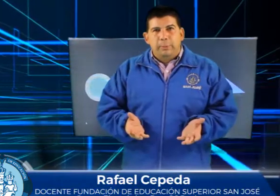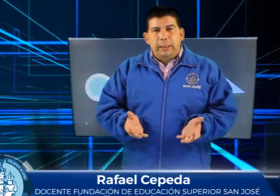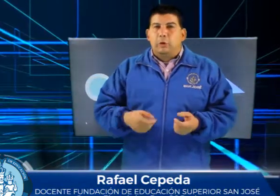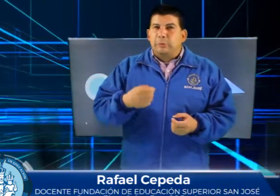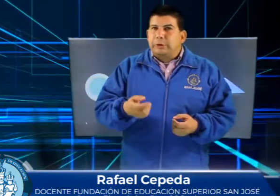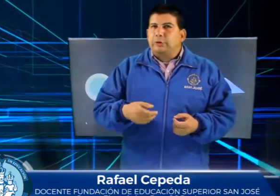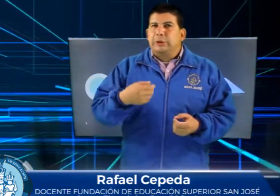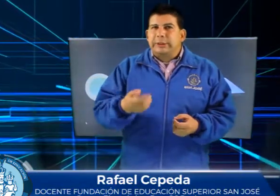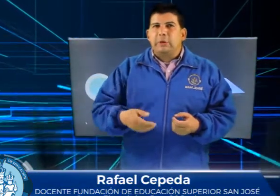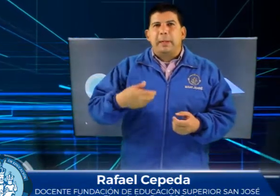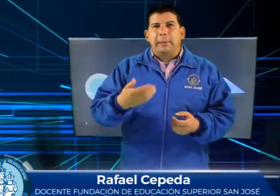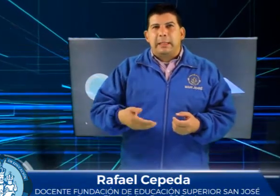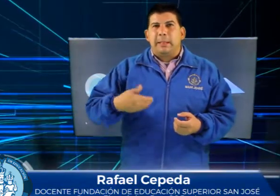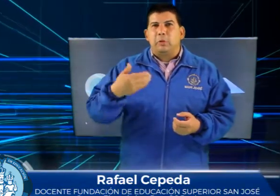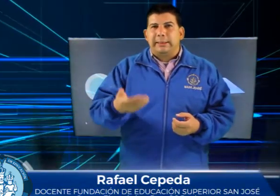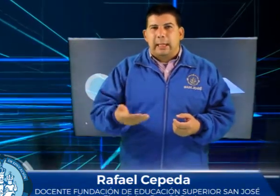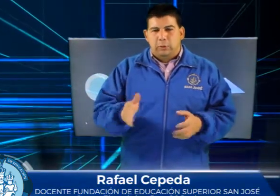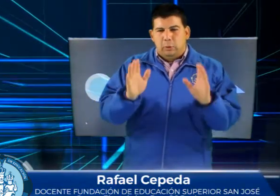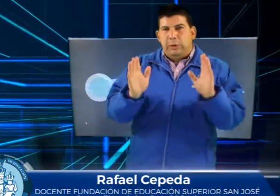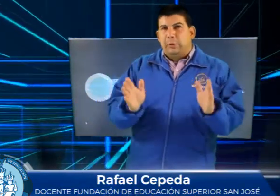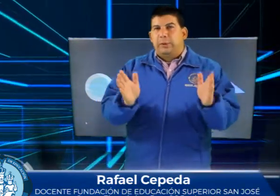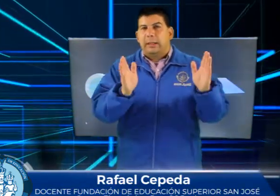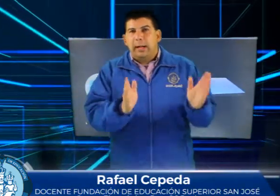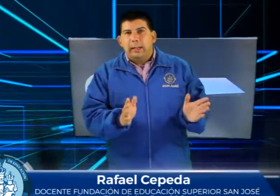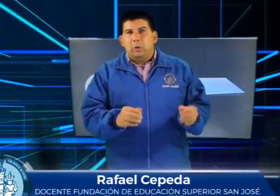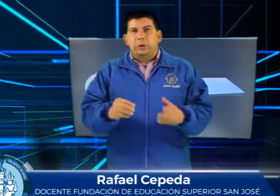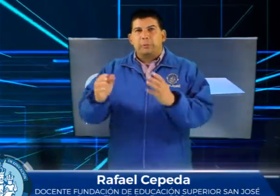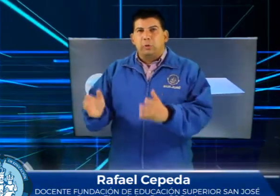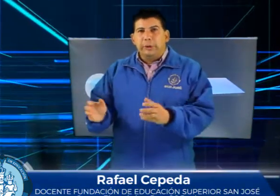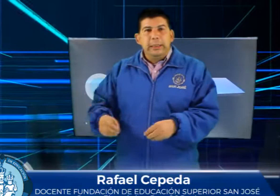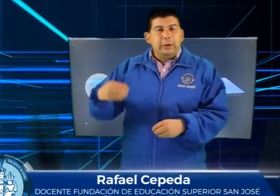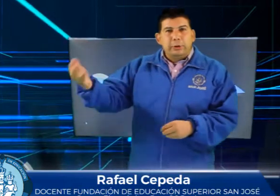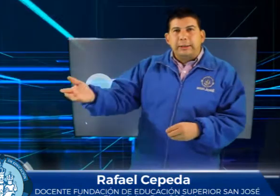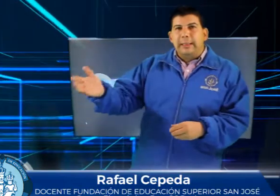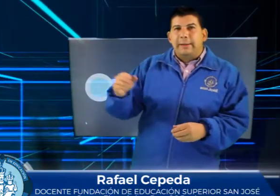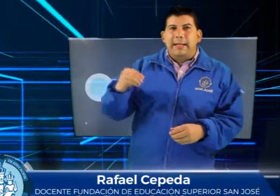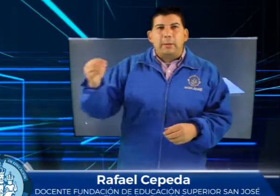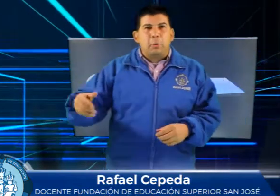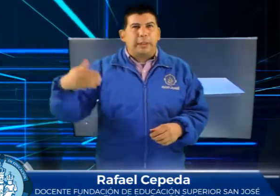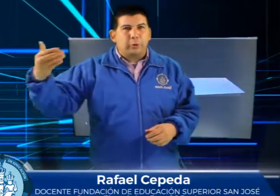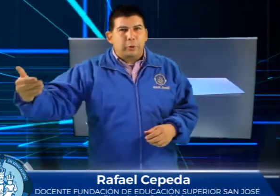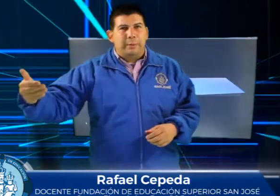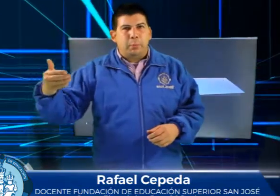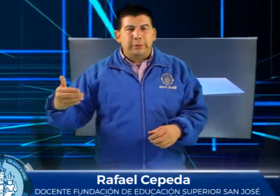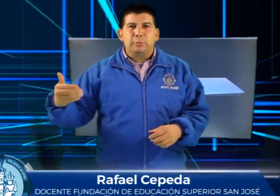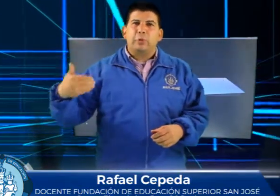los impuestos son necesarios para el mantenimiento del estado unas personas trabajan otras producen y otras tienen que velar porque esos impuestos porque